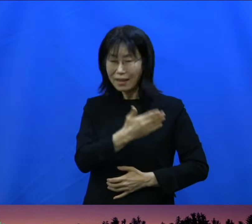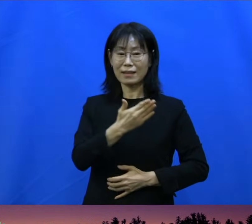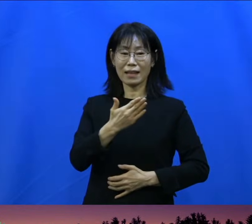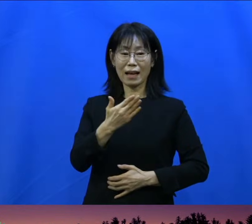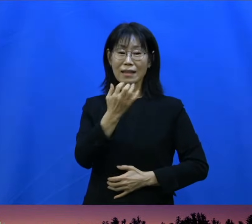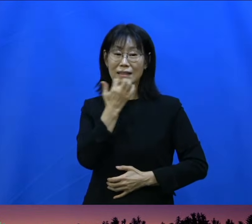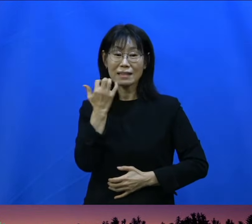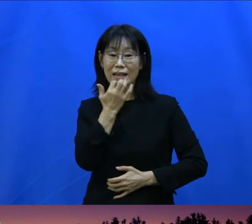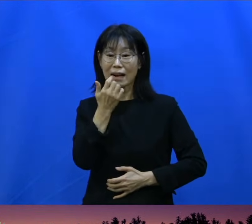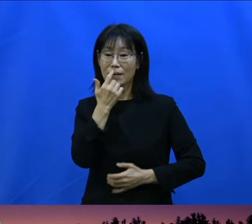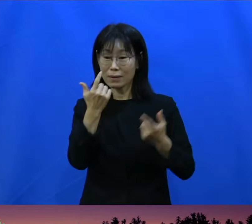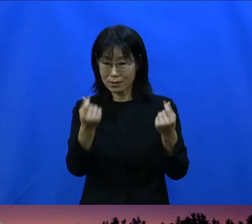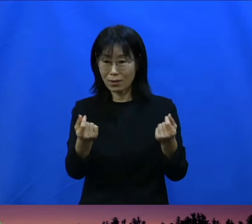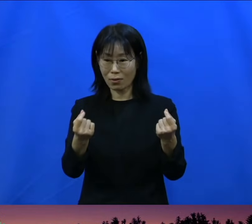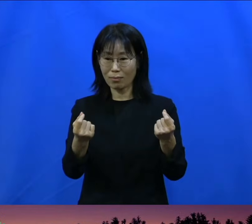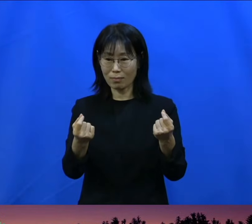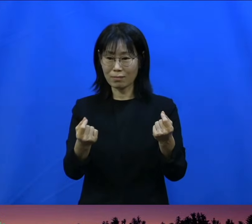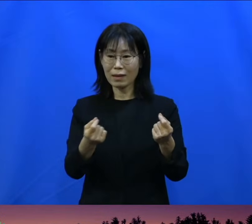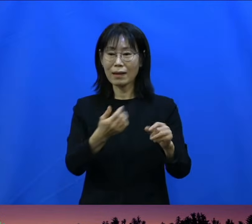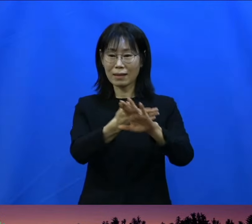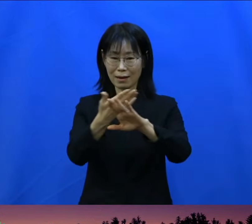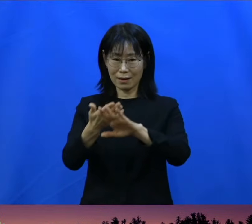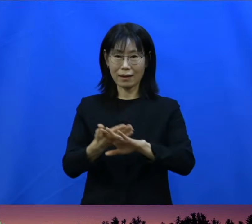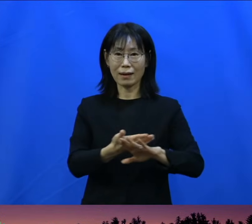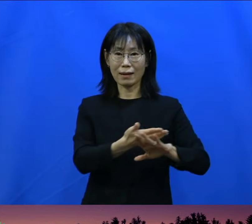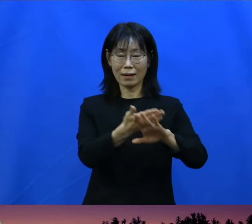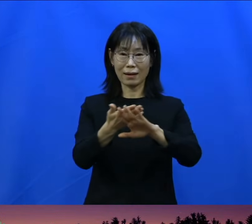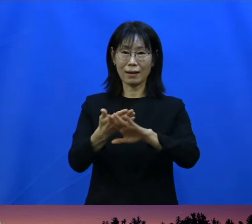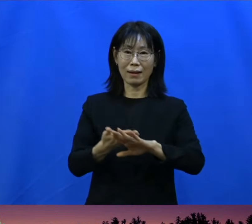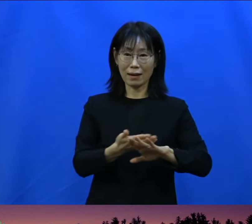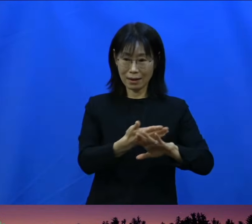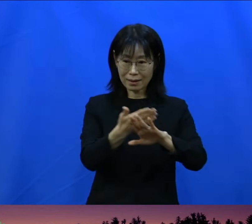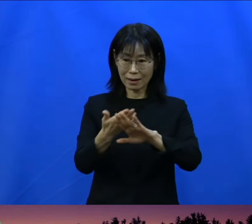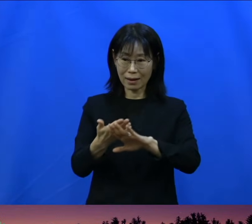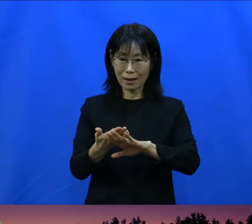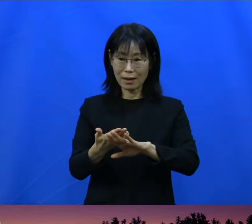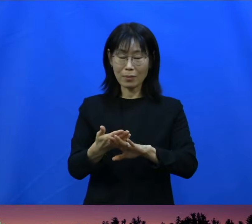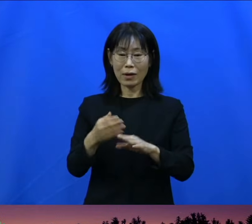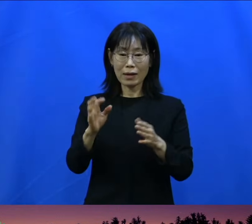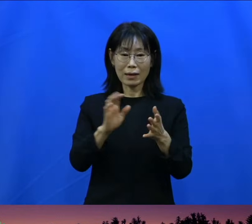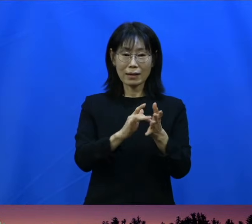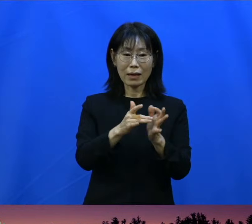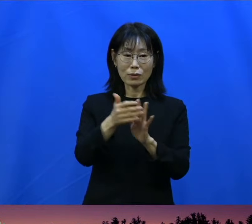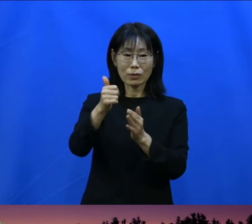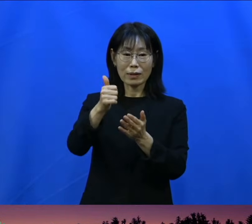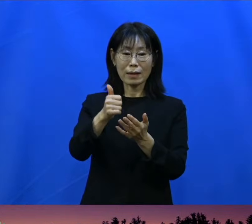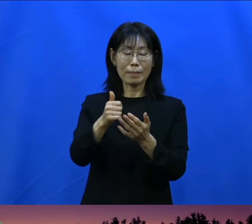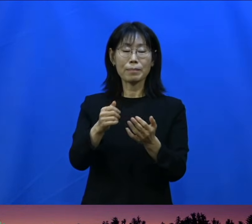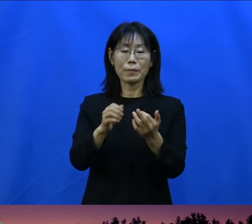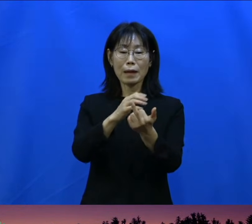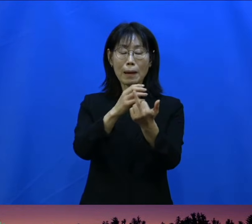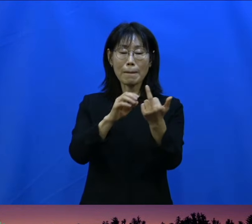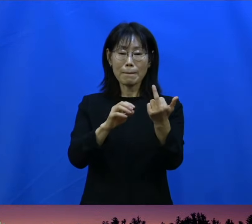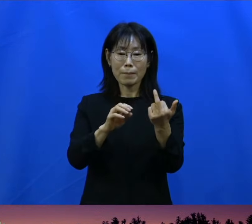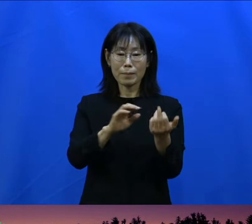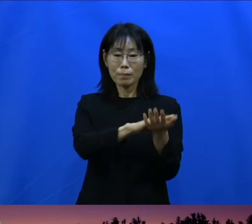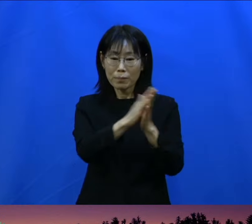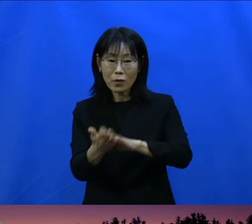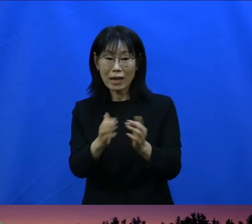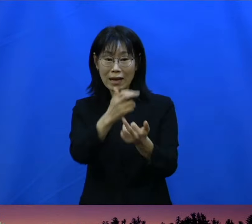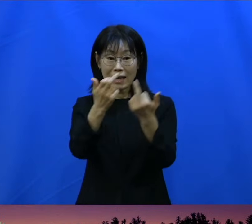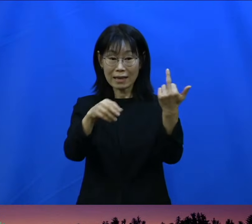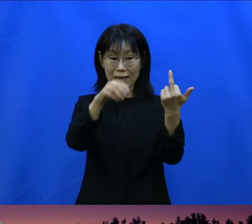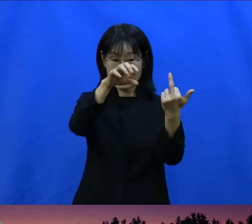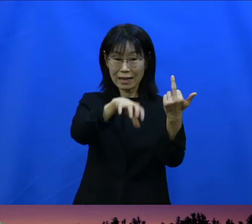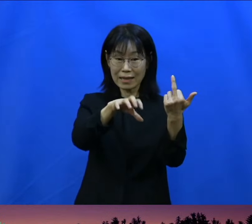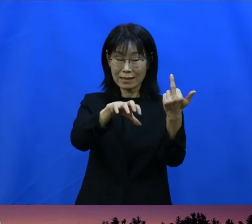예수님 변화산에서 그 옷이 그죠? 흰 옷인데 광채가 나는 거, 눈이 부시는 거. 그냥 그게